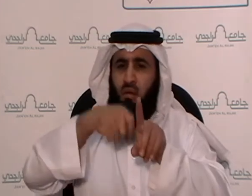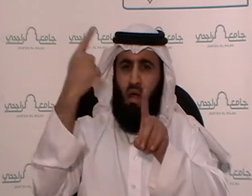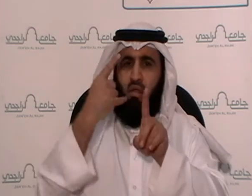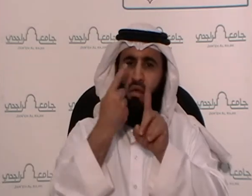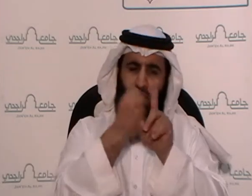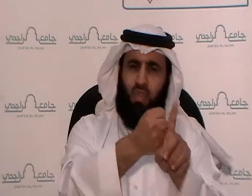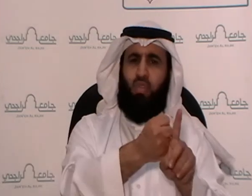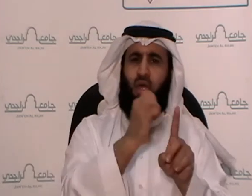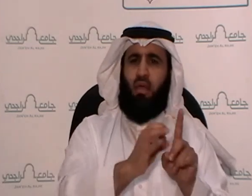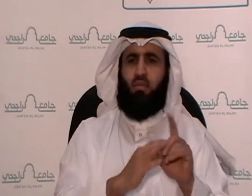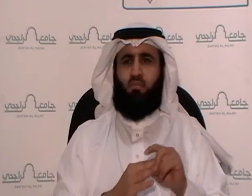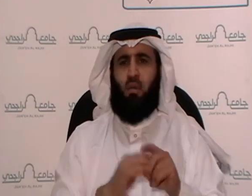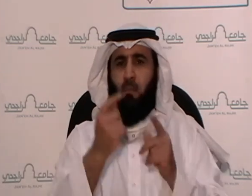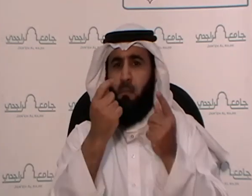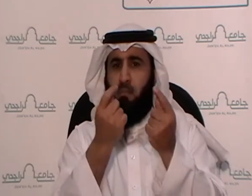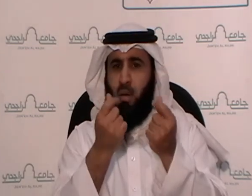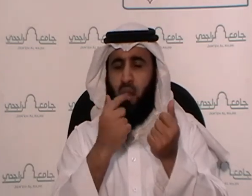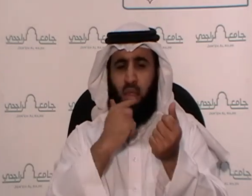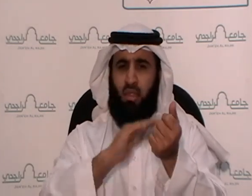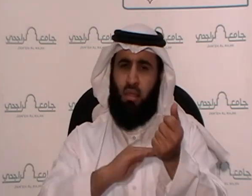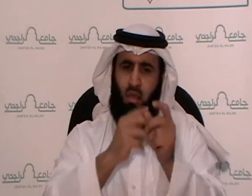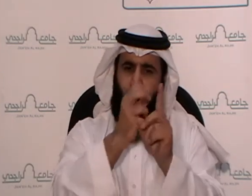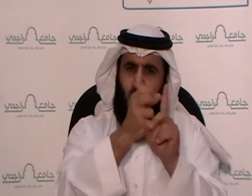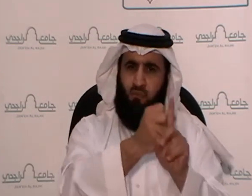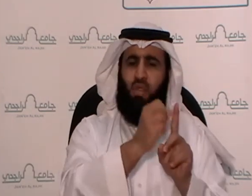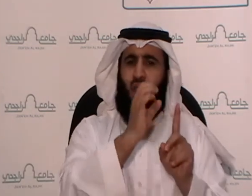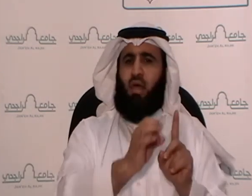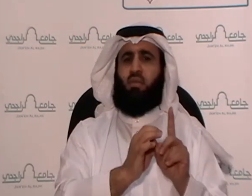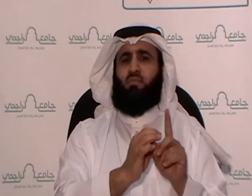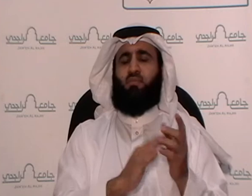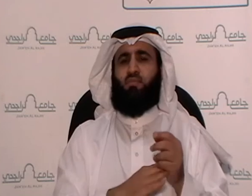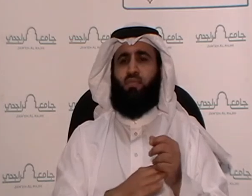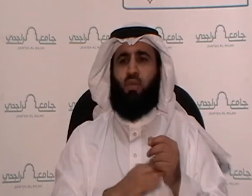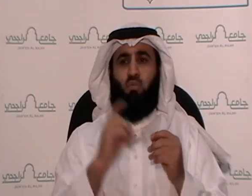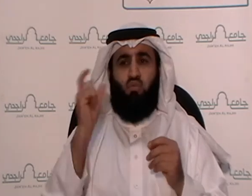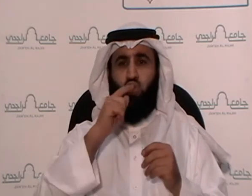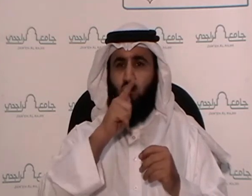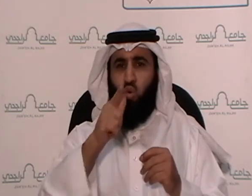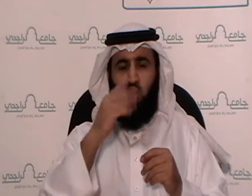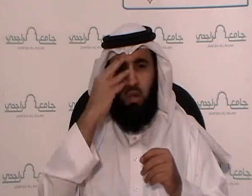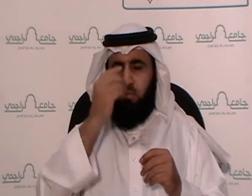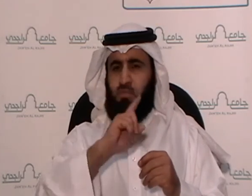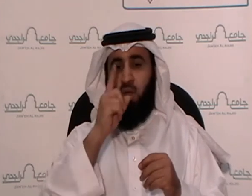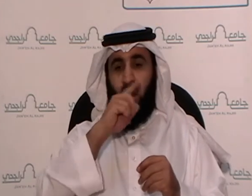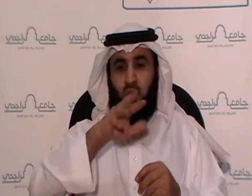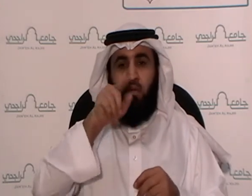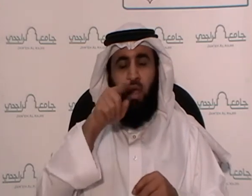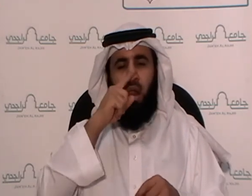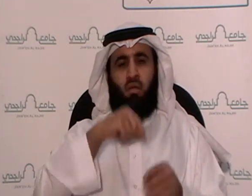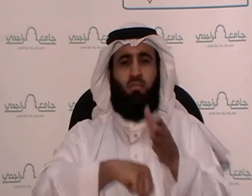وماله وعرضه لا يستخف بهذه الجريمة ولا غيرها، بل يضع هذه